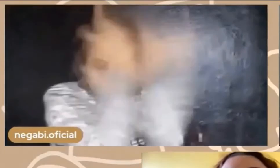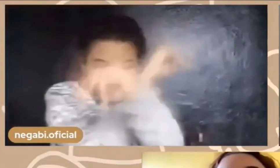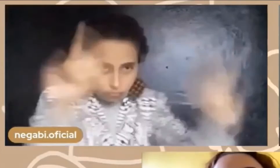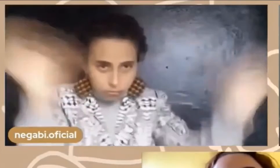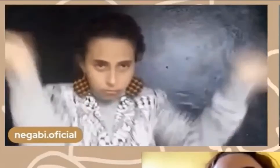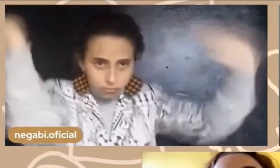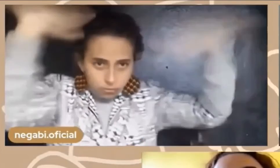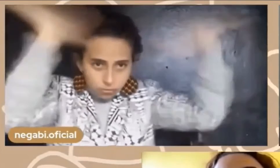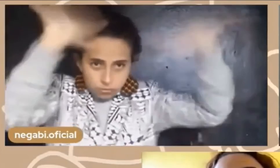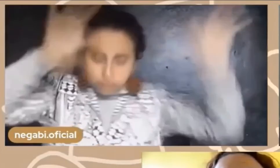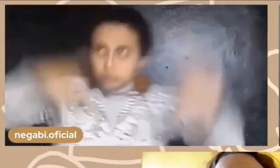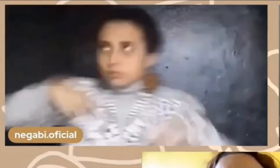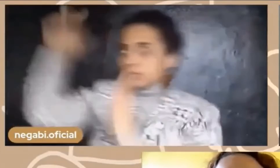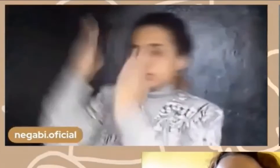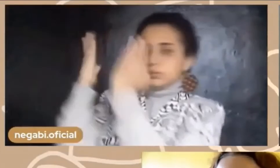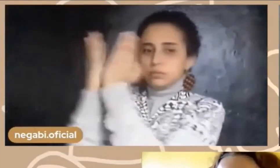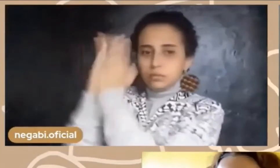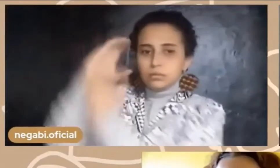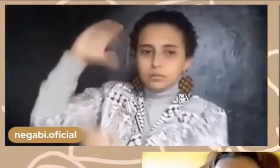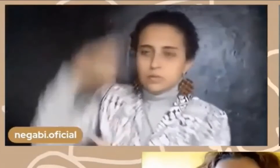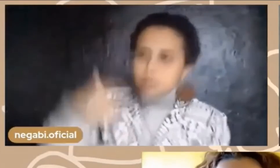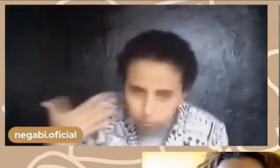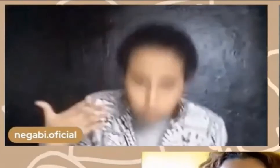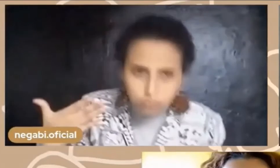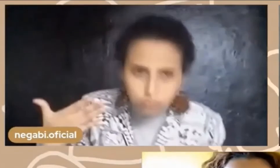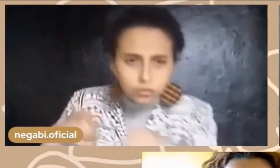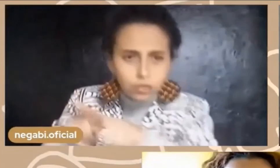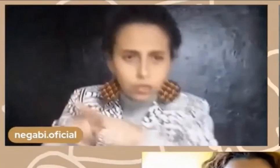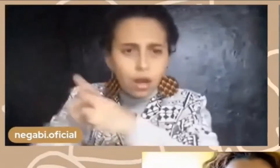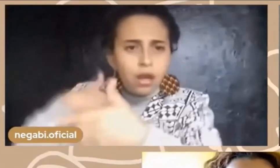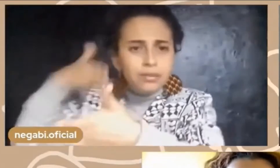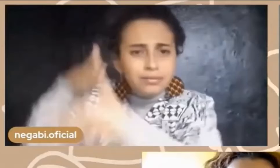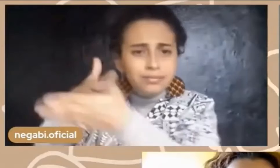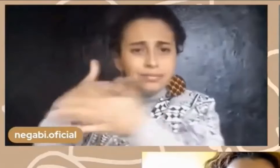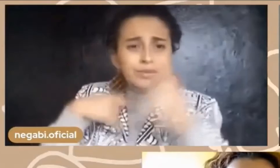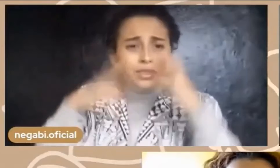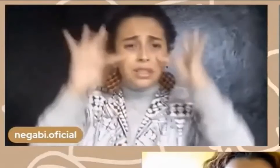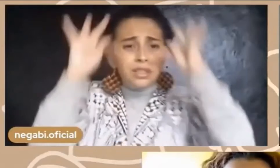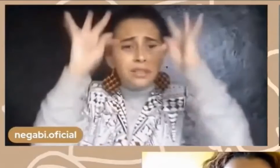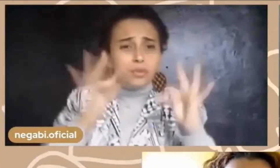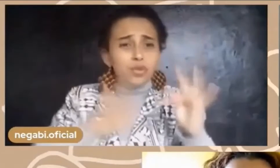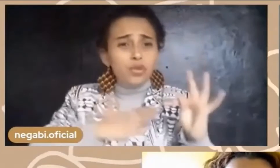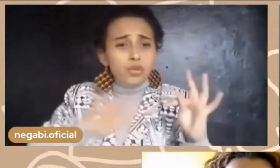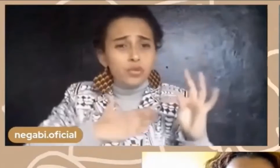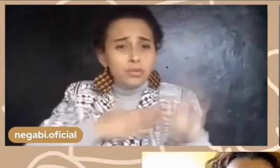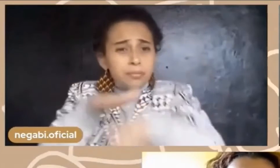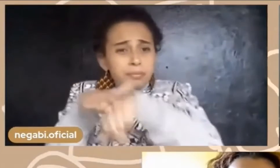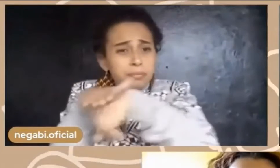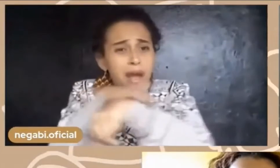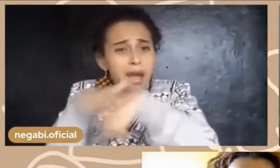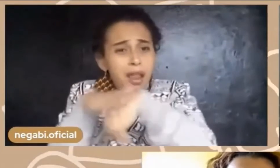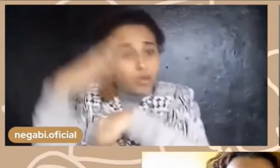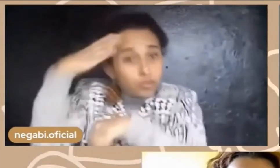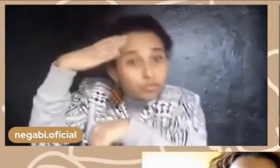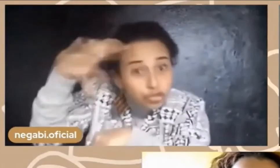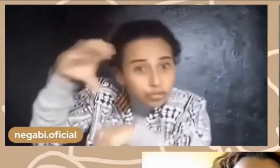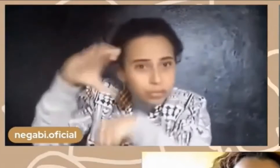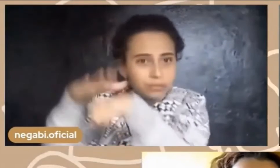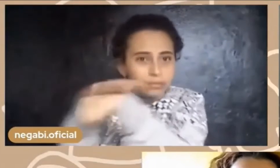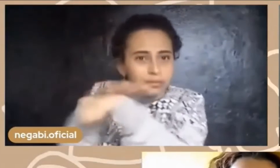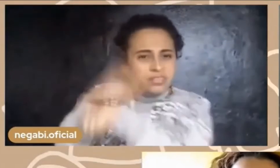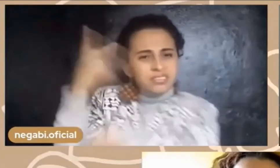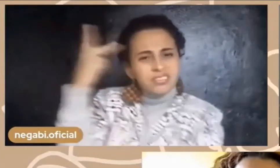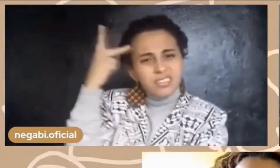aceitaram. Nossa, não, Islã é de Macumba. Islã é de Macumba, não quero, não vou, não vou. Eu sou crente, eu sou católica. E isso é uma barreira para